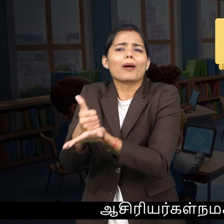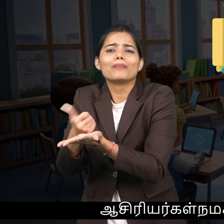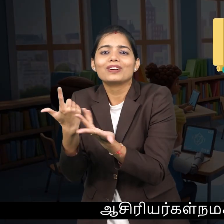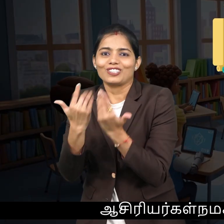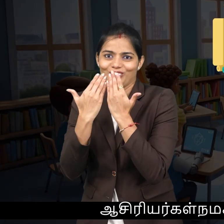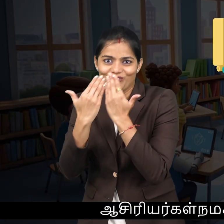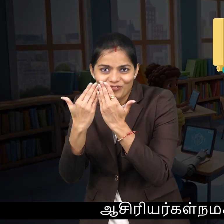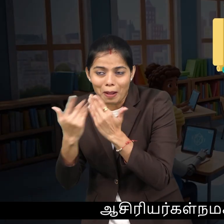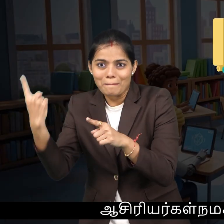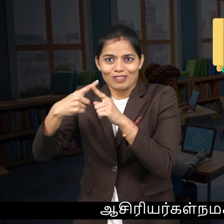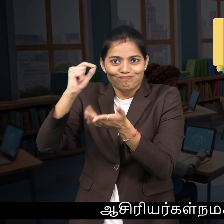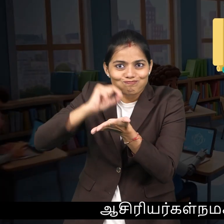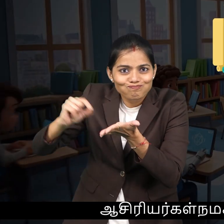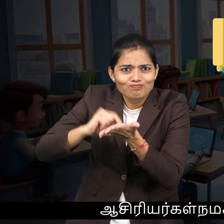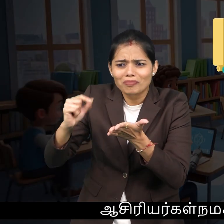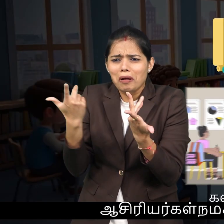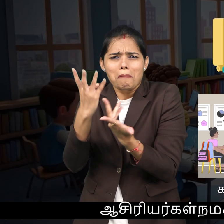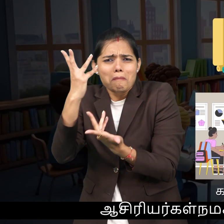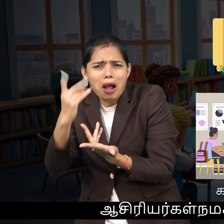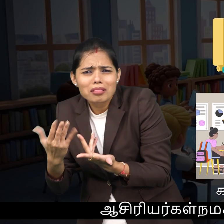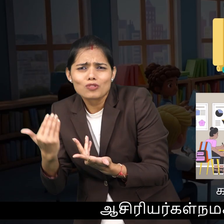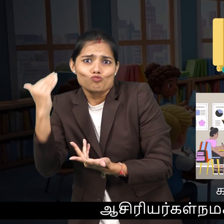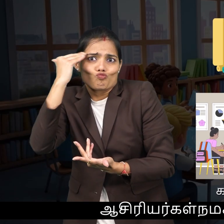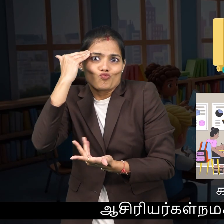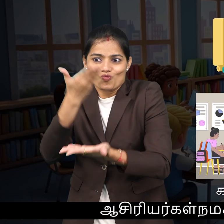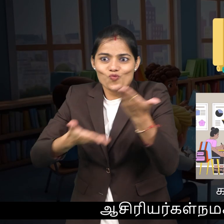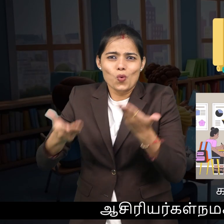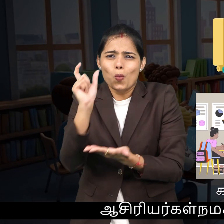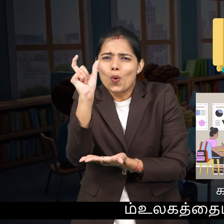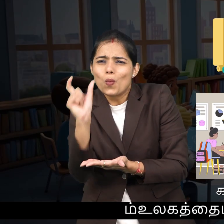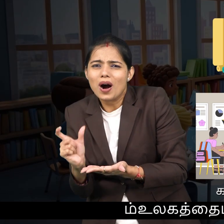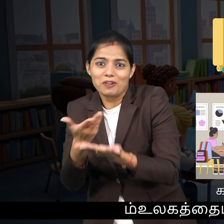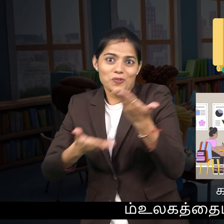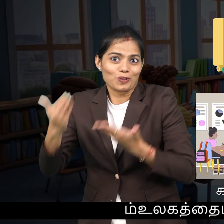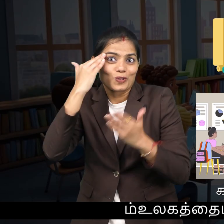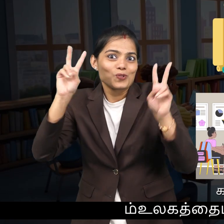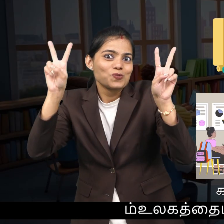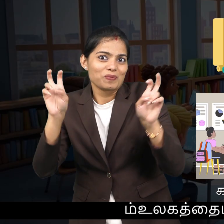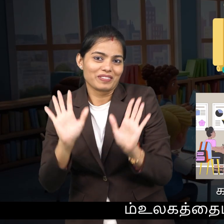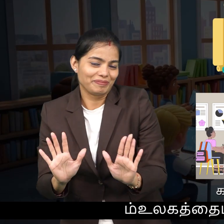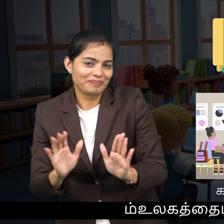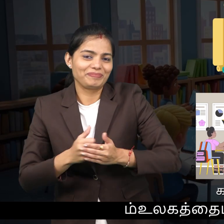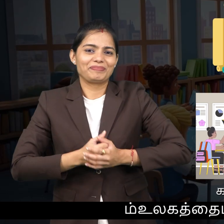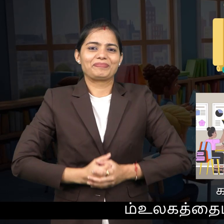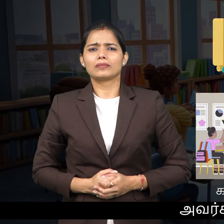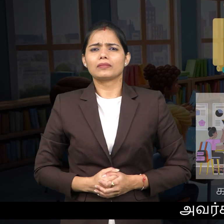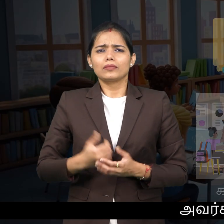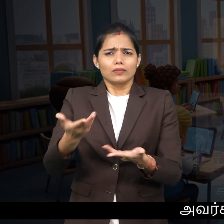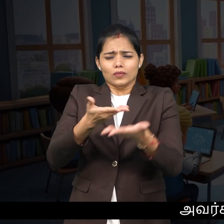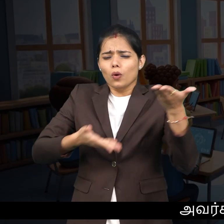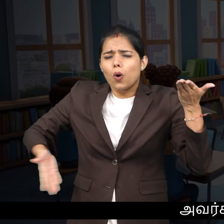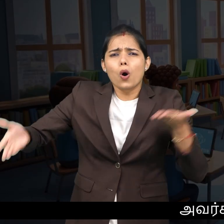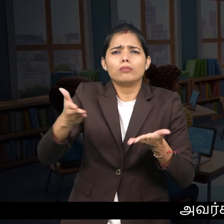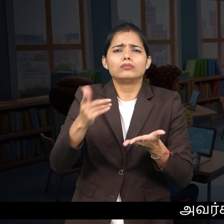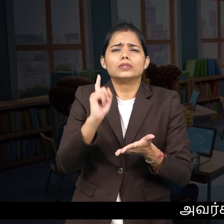ஆசிரியர்கள் நமக்கு படிக்க, எழுத, கணக்கு போட, உலகத்தை பற்றி அறிய உதவுகின்றனர்.